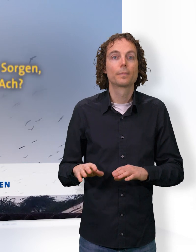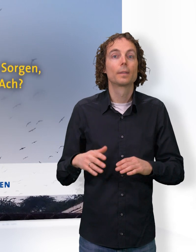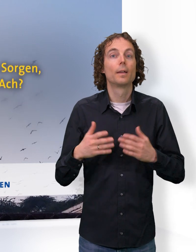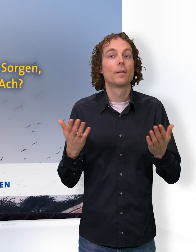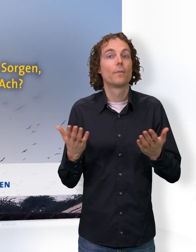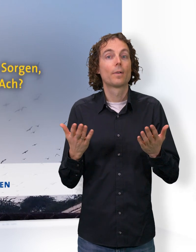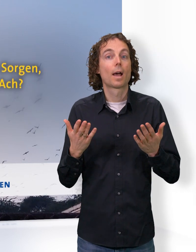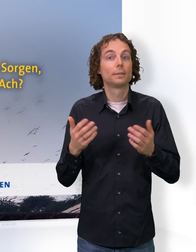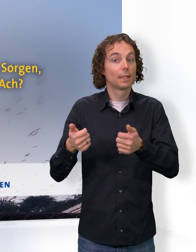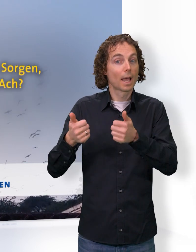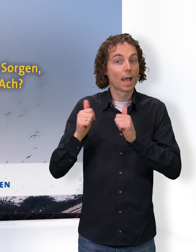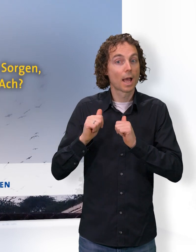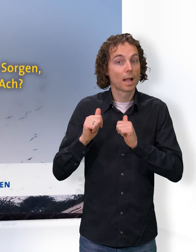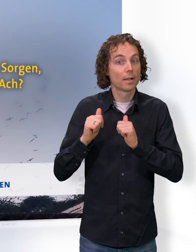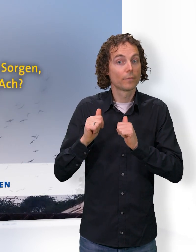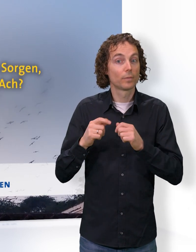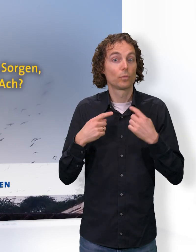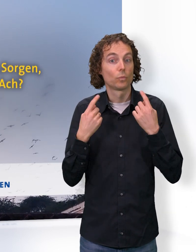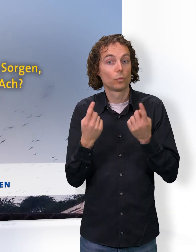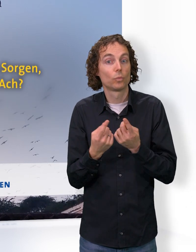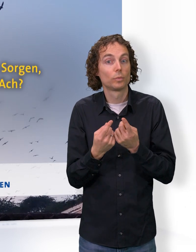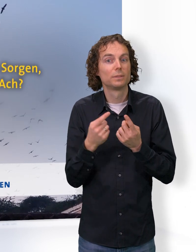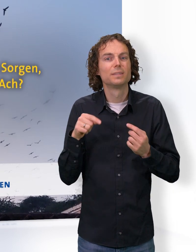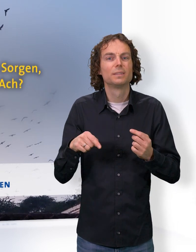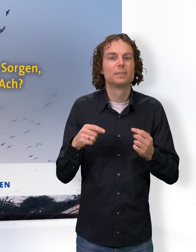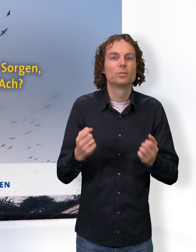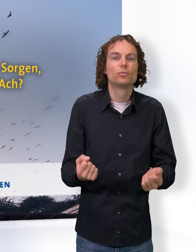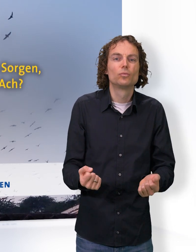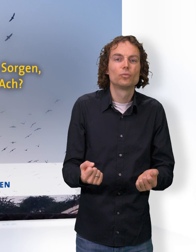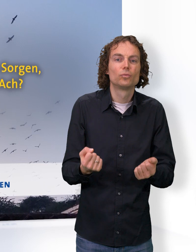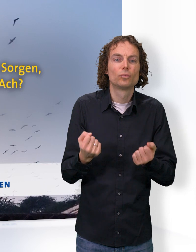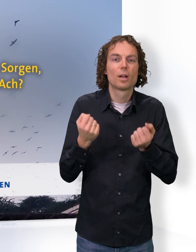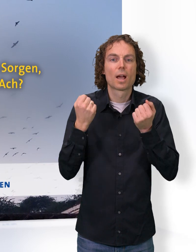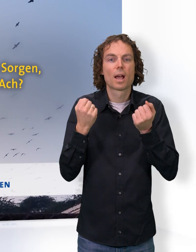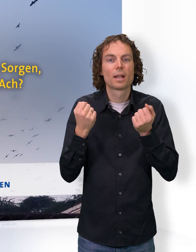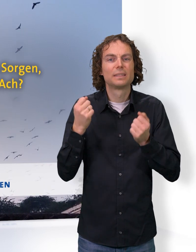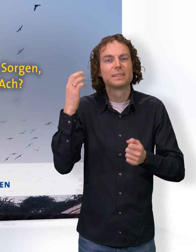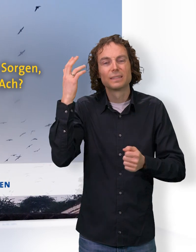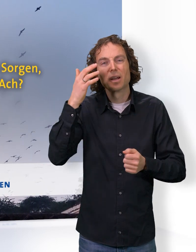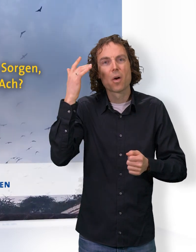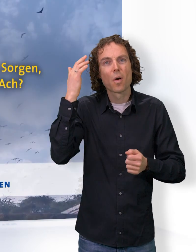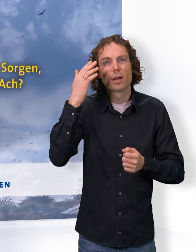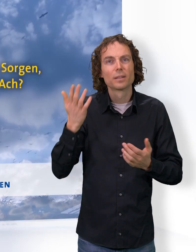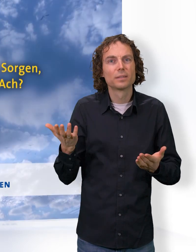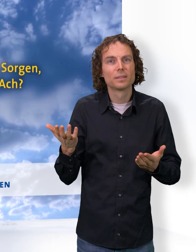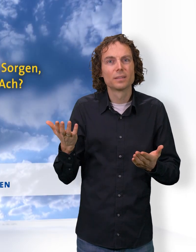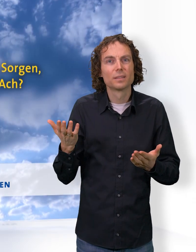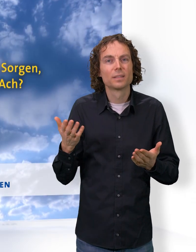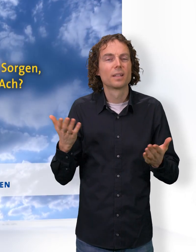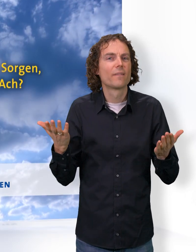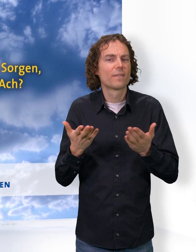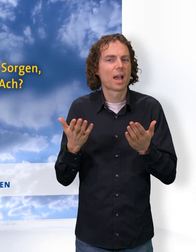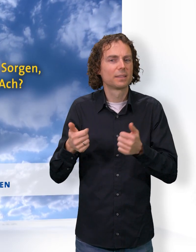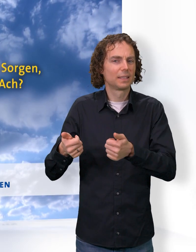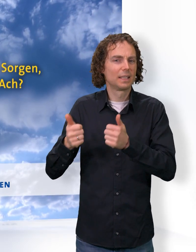Was helfen uns die schweren Sorgen? Was